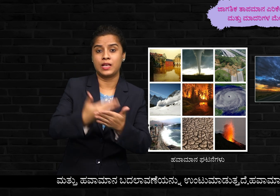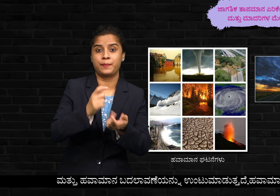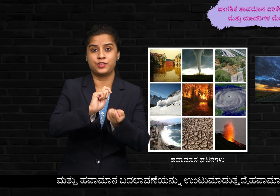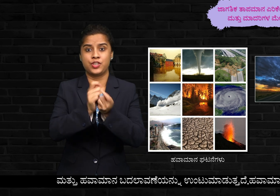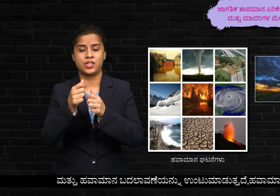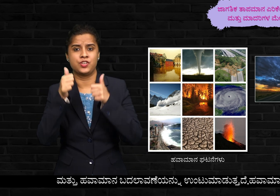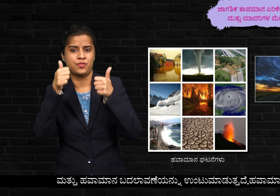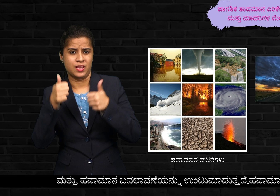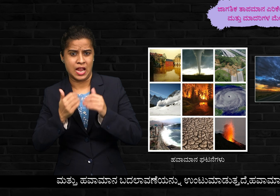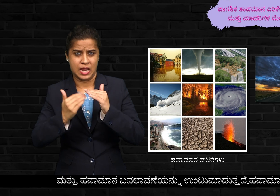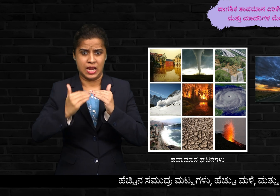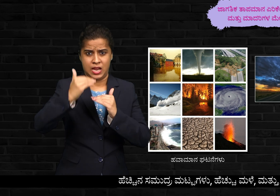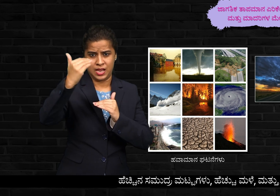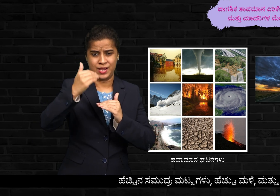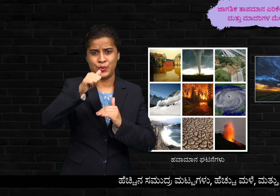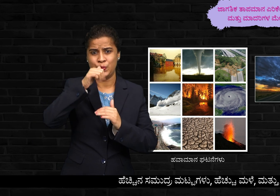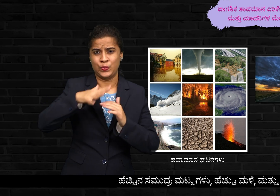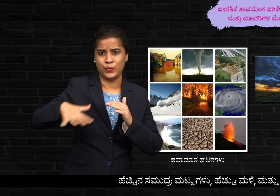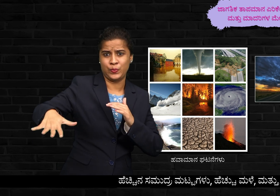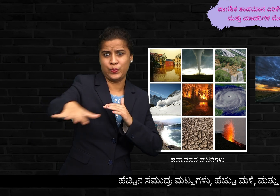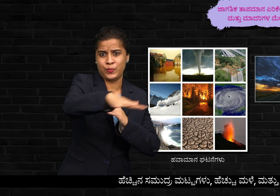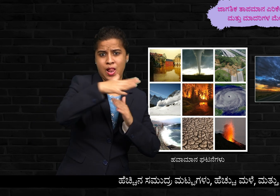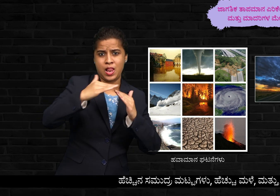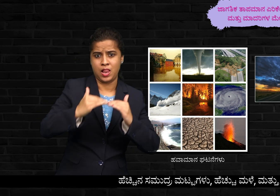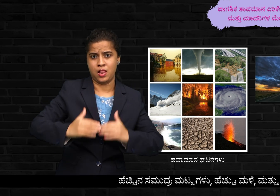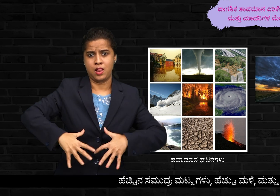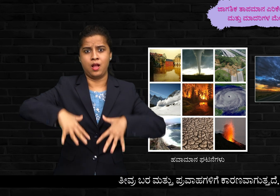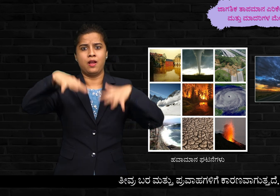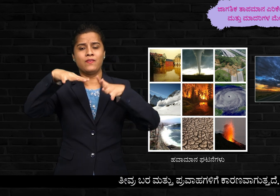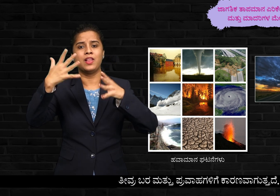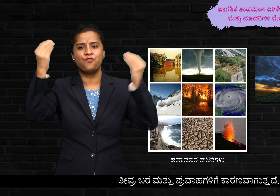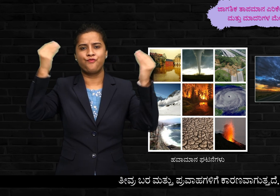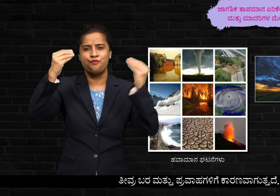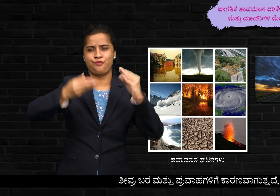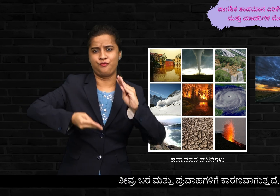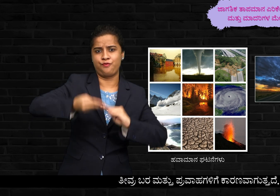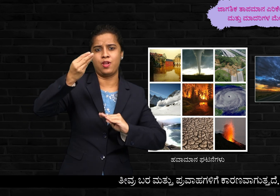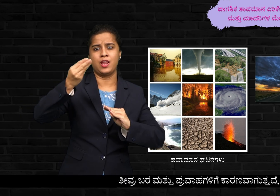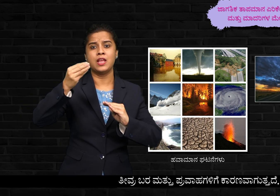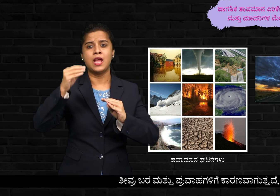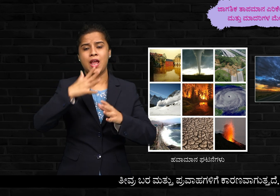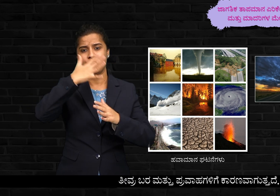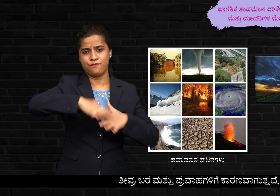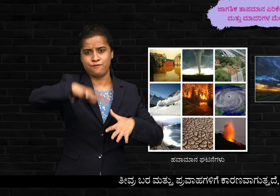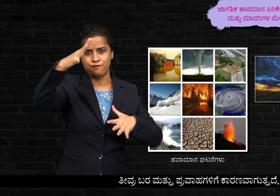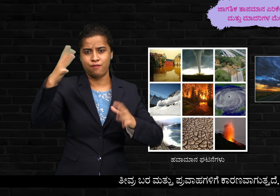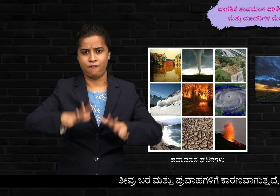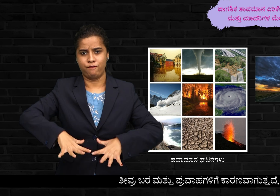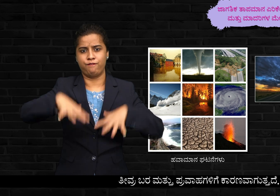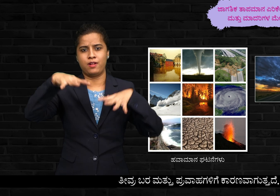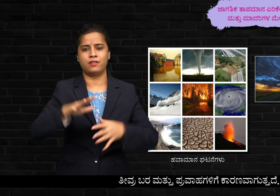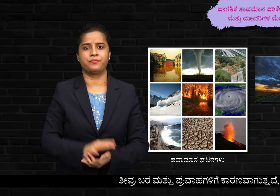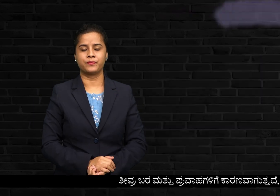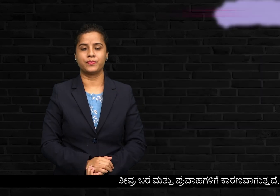ಉಂಟುಮಾಡುತ್ತದೆ. ಹವಾಮಾನ ಬದಲಾವಣೆಯು ಹೆಚ್ಚಿನ ಸಮುದ್ರ ಮಟ್ಟಗಳ, ಹೆಚ್ಚು ಮಳೆ ಮತ್ತು ತೀವ್ರ ಬರ ಮತ್ತು